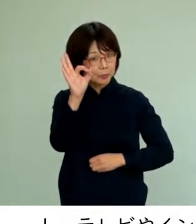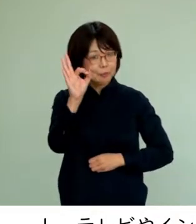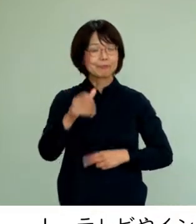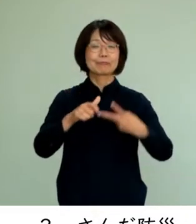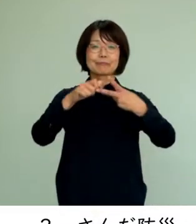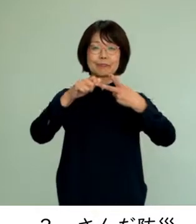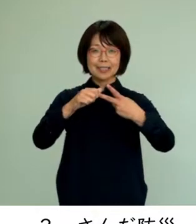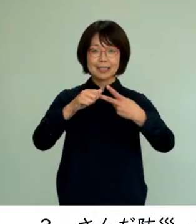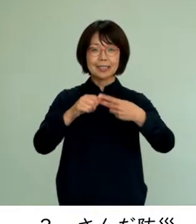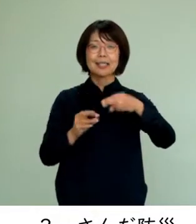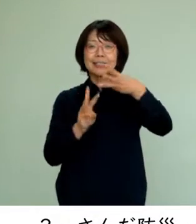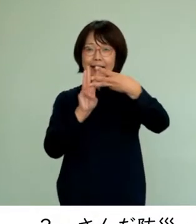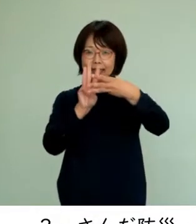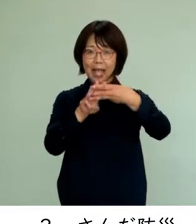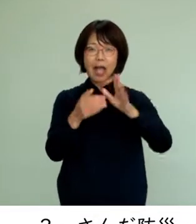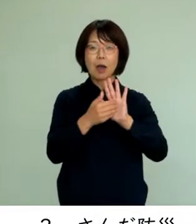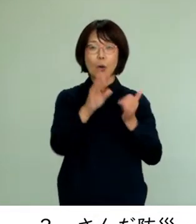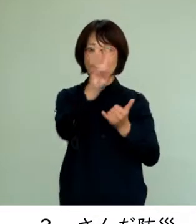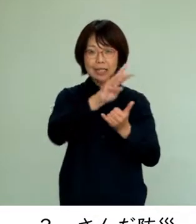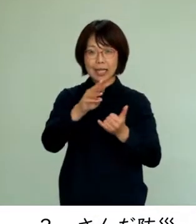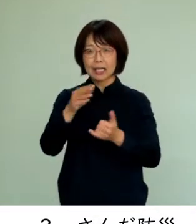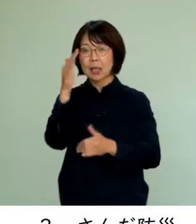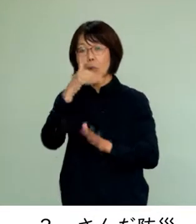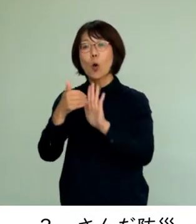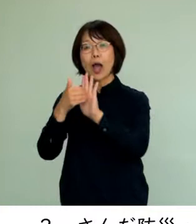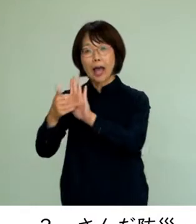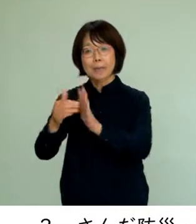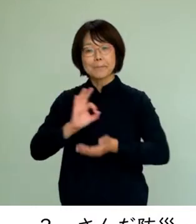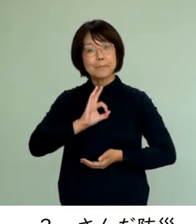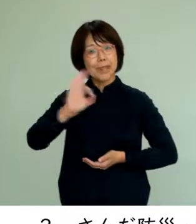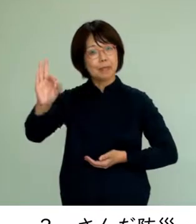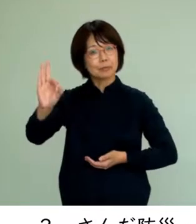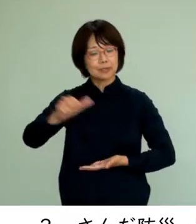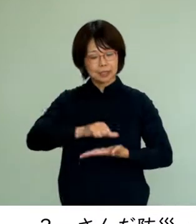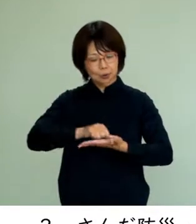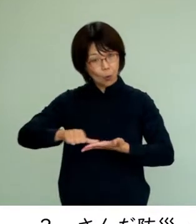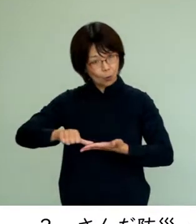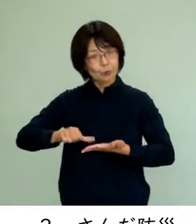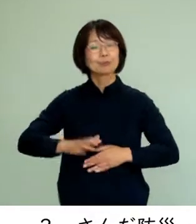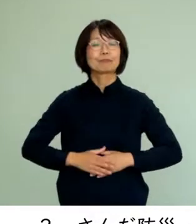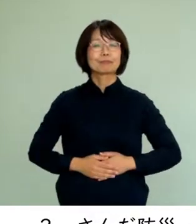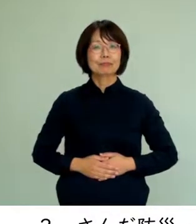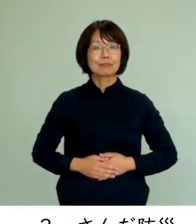認。2、サンダ防災防犯メールに登録。